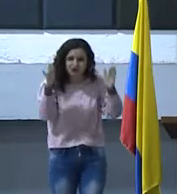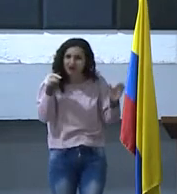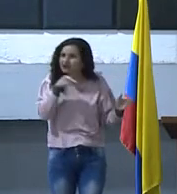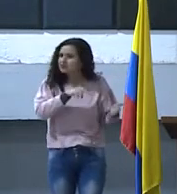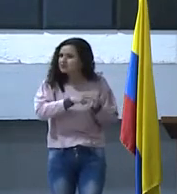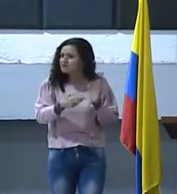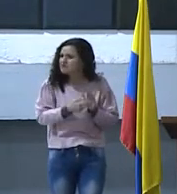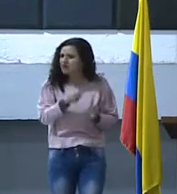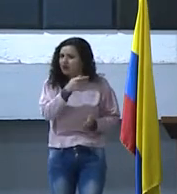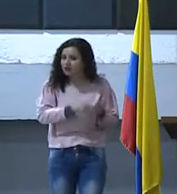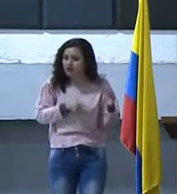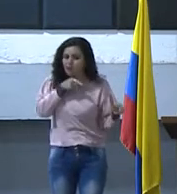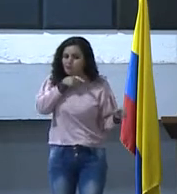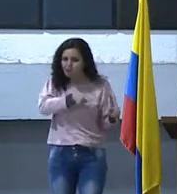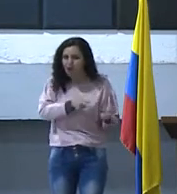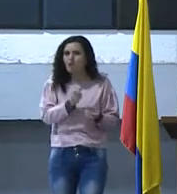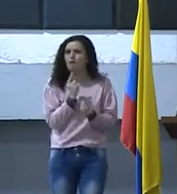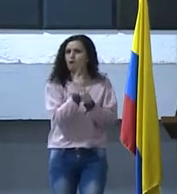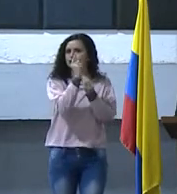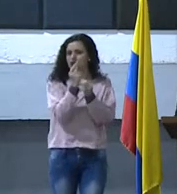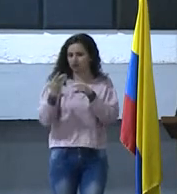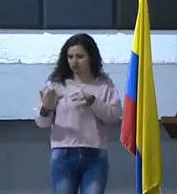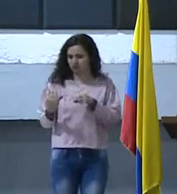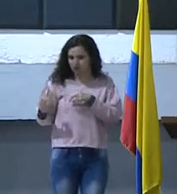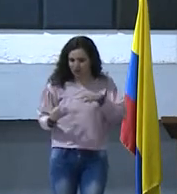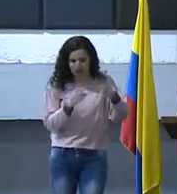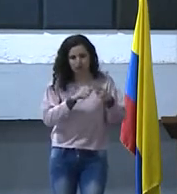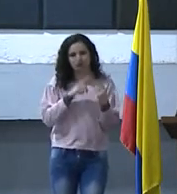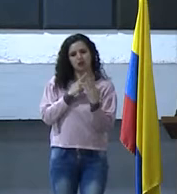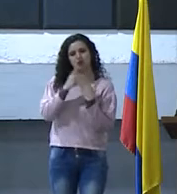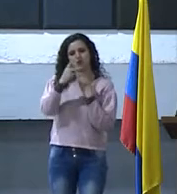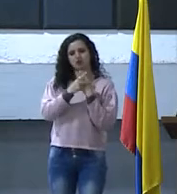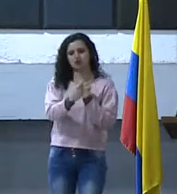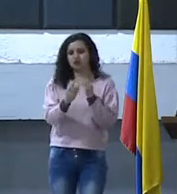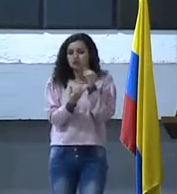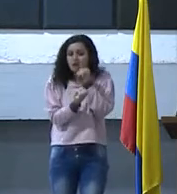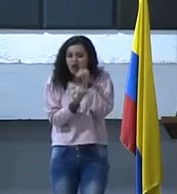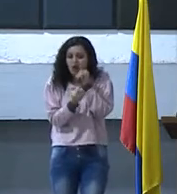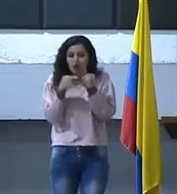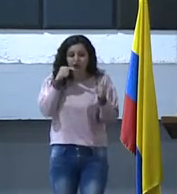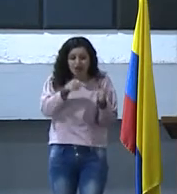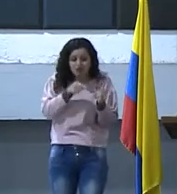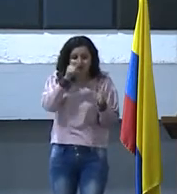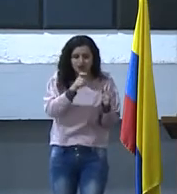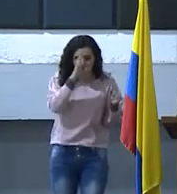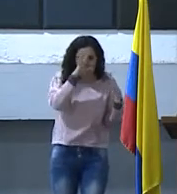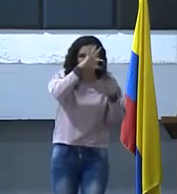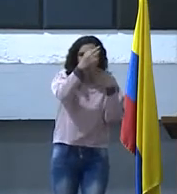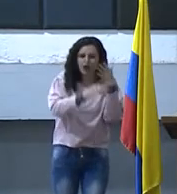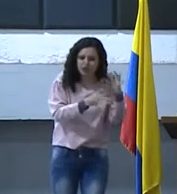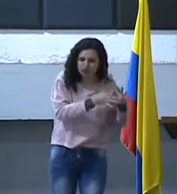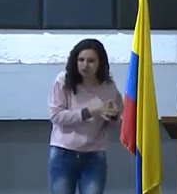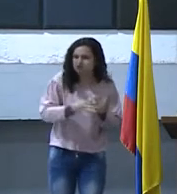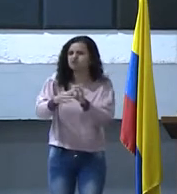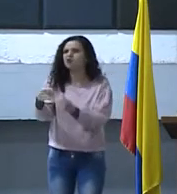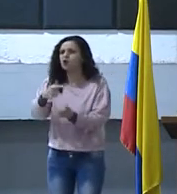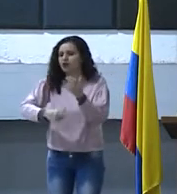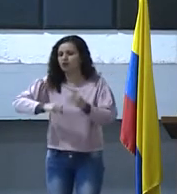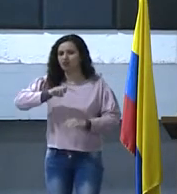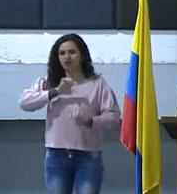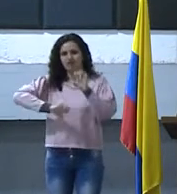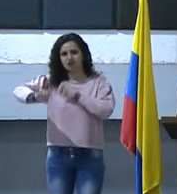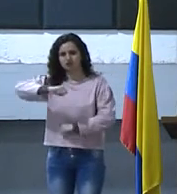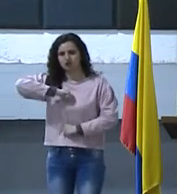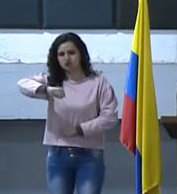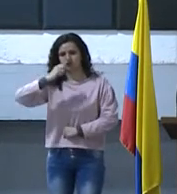políticas educativas y los proyectos pedagógicos tengan coherencia con la defensa de los derechos humanos